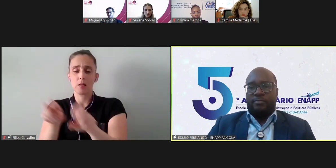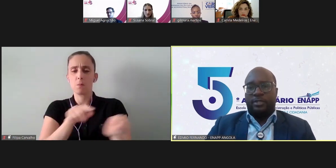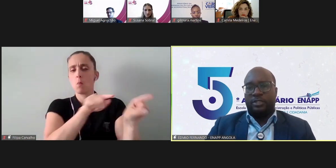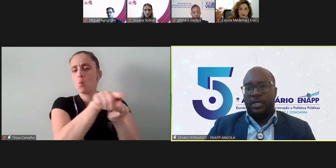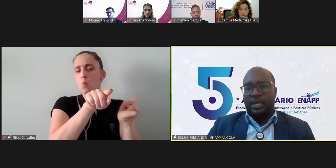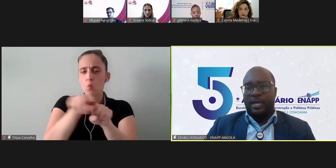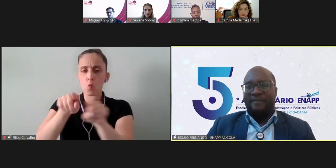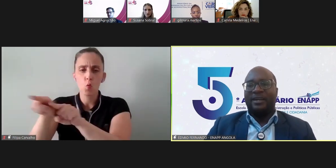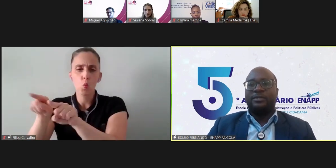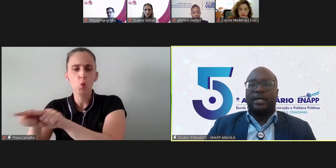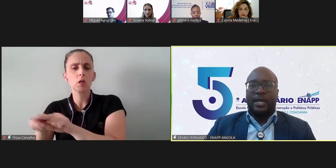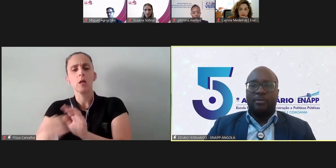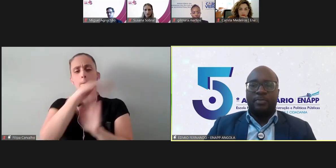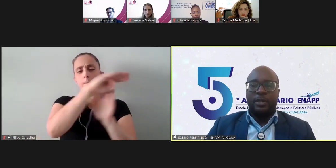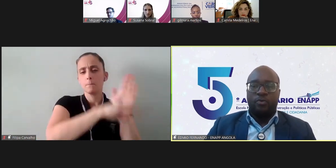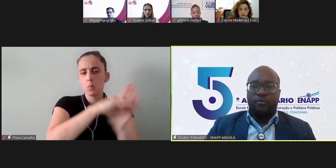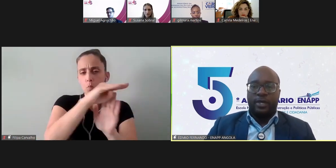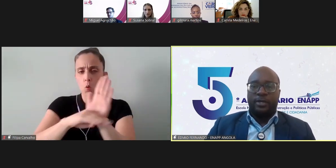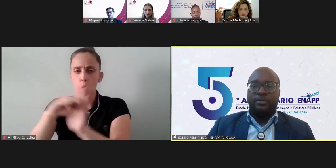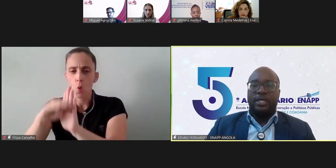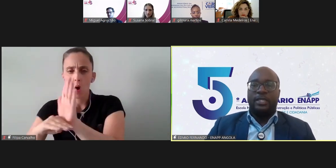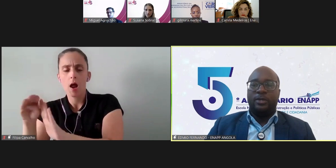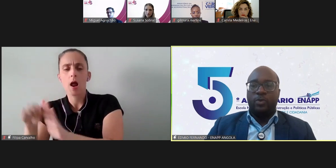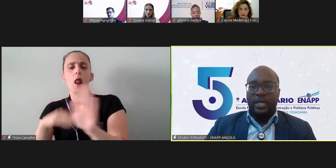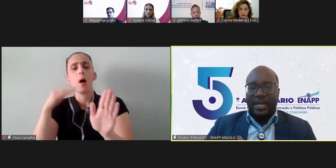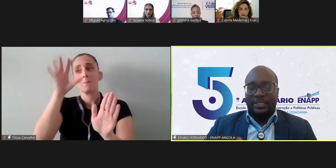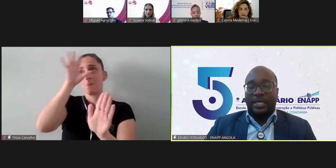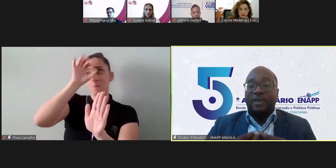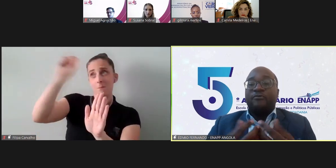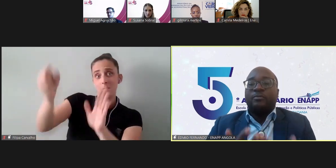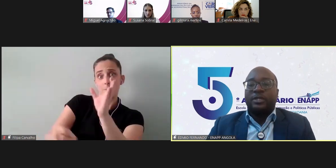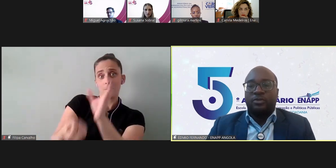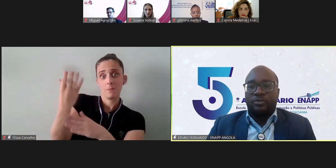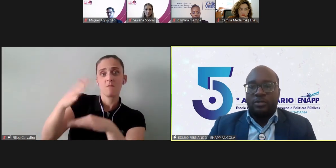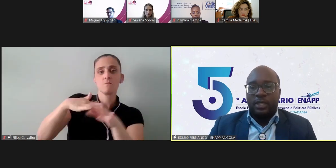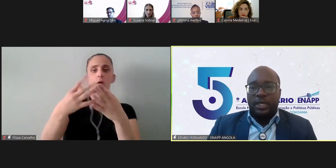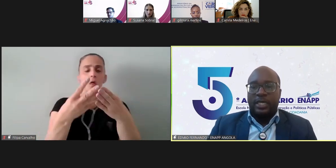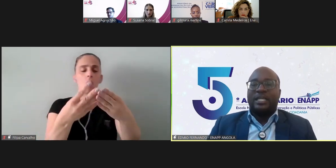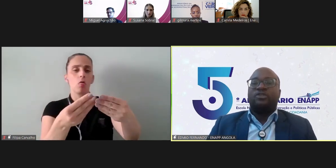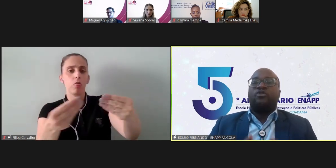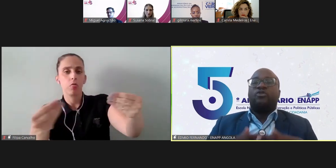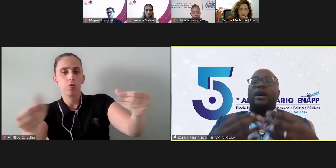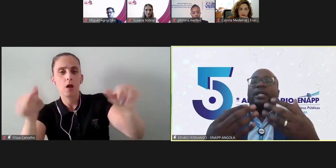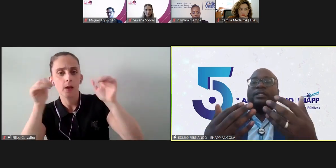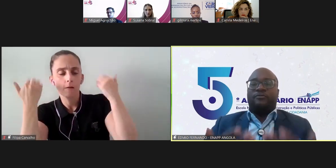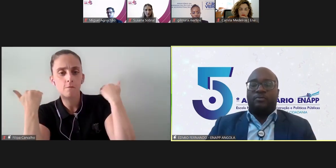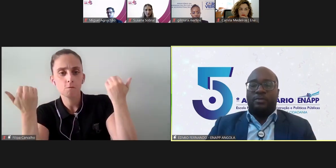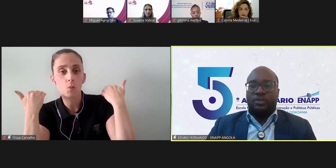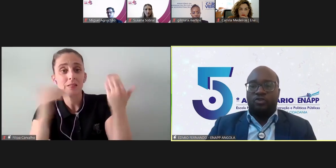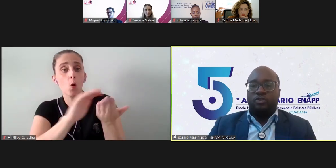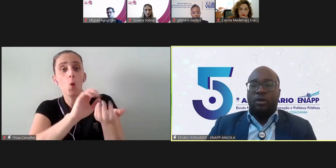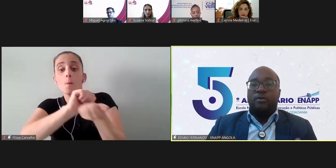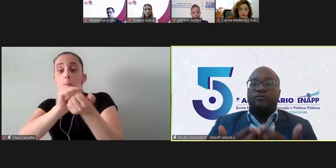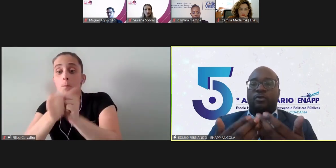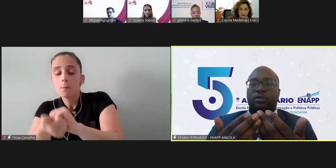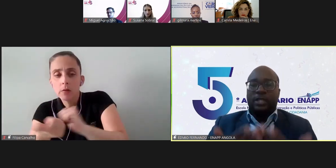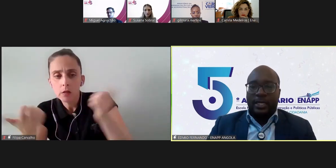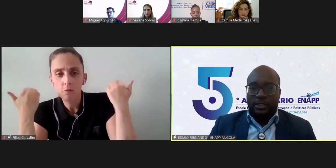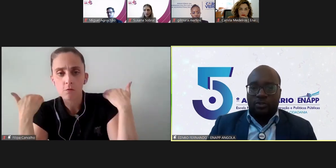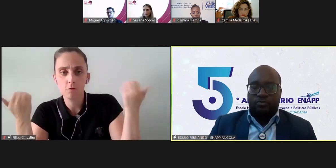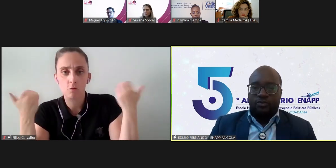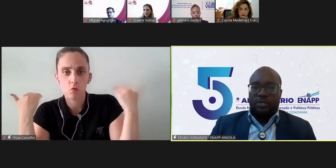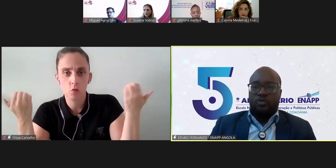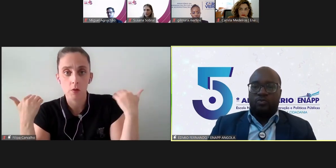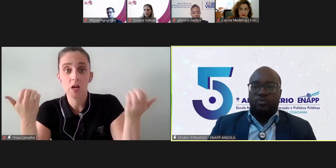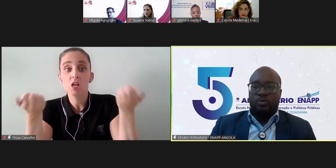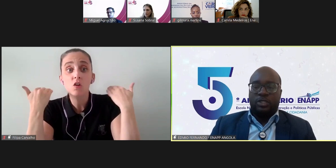nestes programas, levados a cabo pelo governo e diluí-las em informações e transformá-las em informações